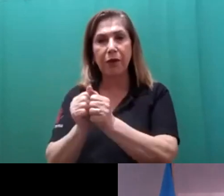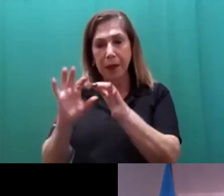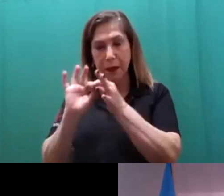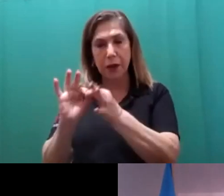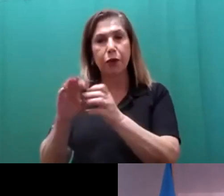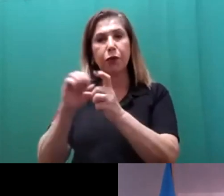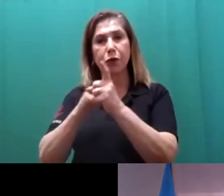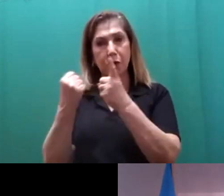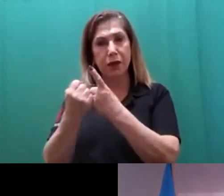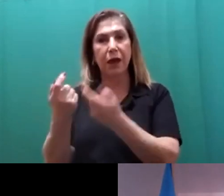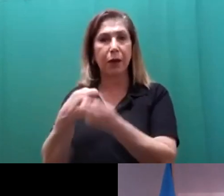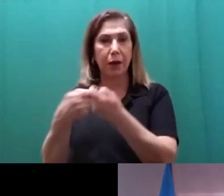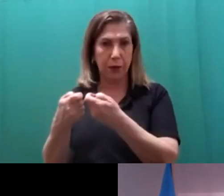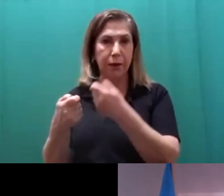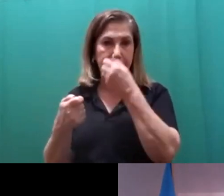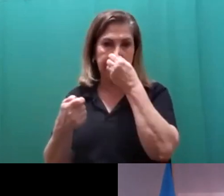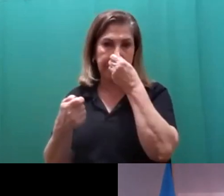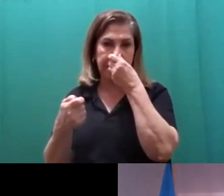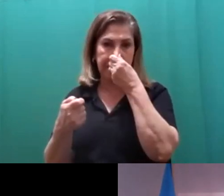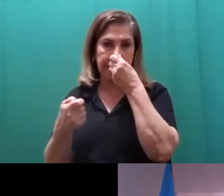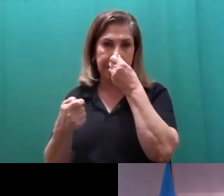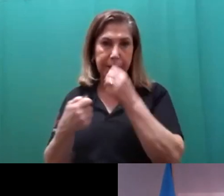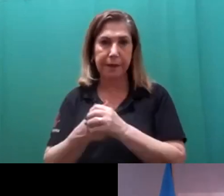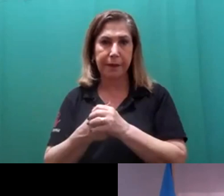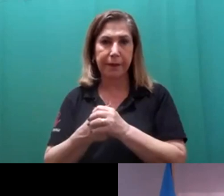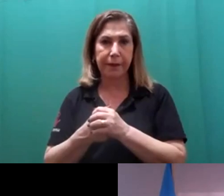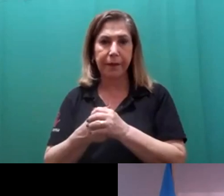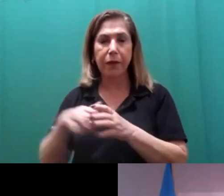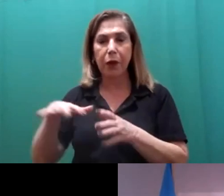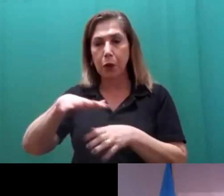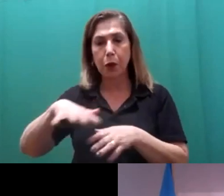y económica. También todas las personas involucradas en